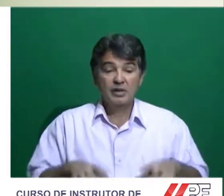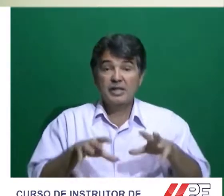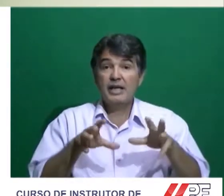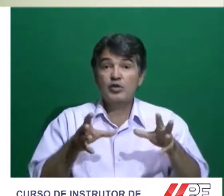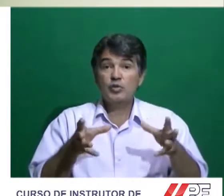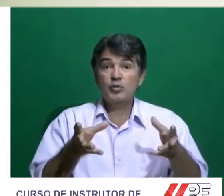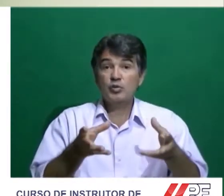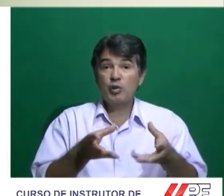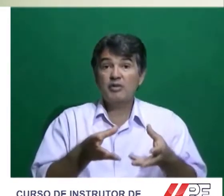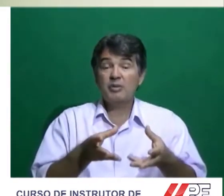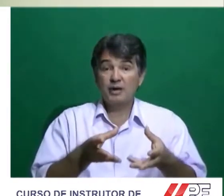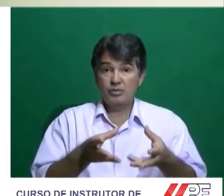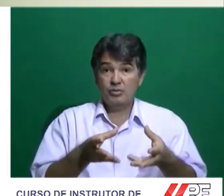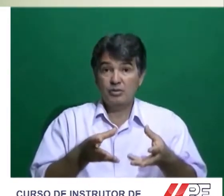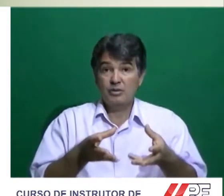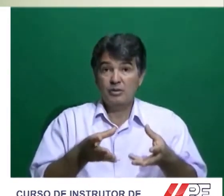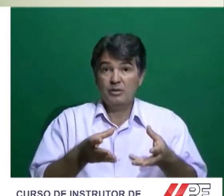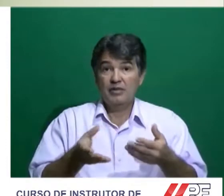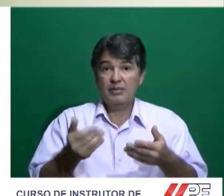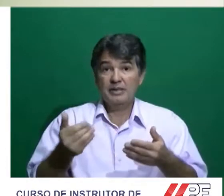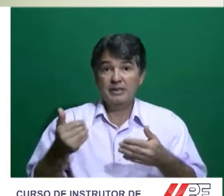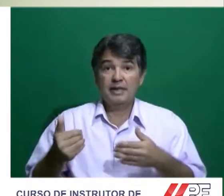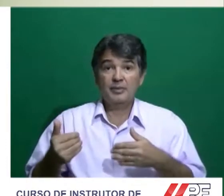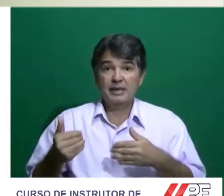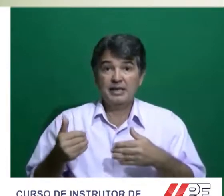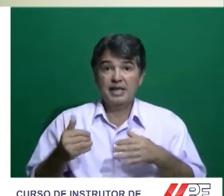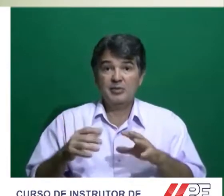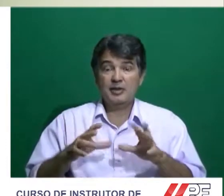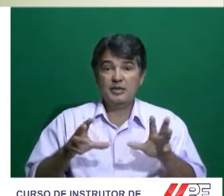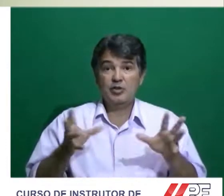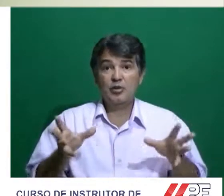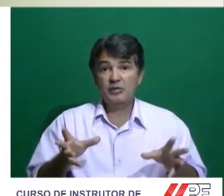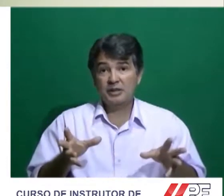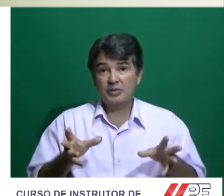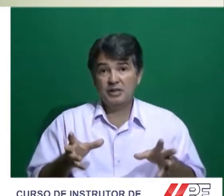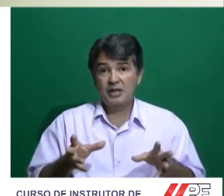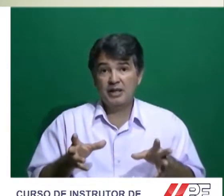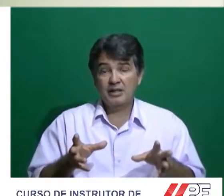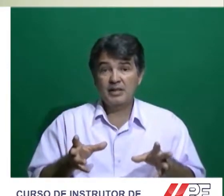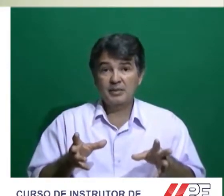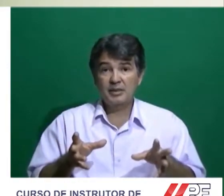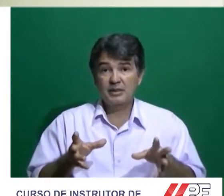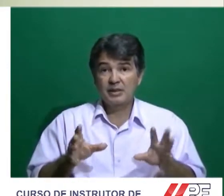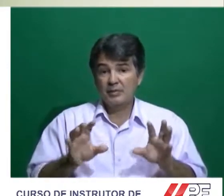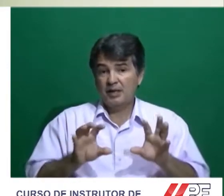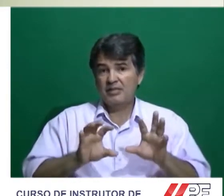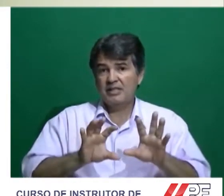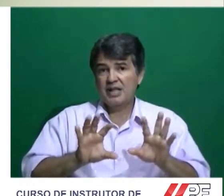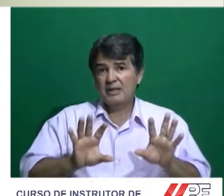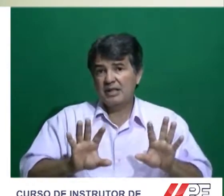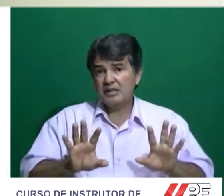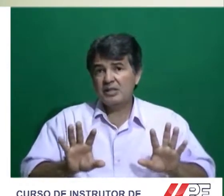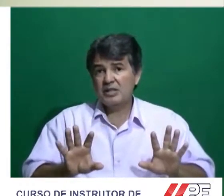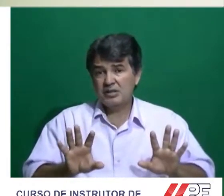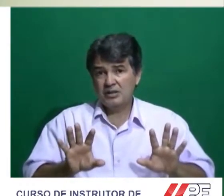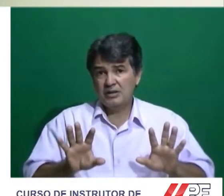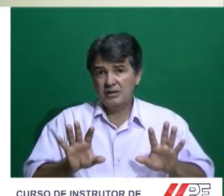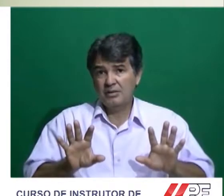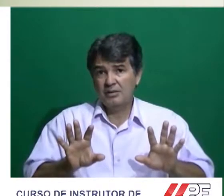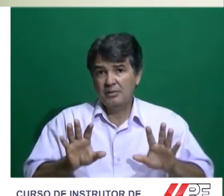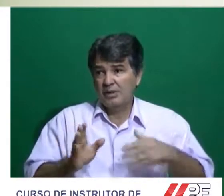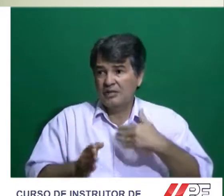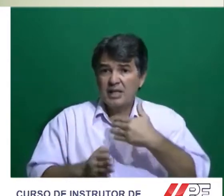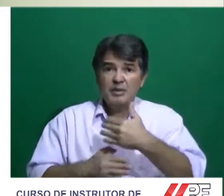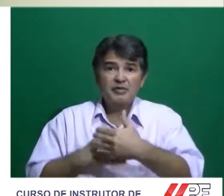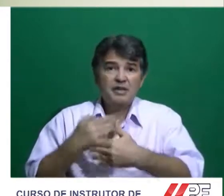Então esse resumo dos movimentos, que vem apresentado pela CESP, em relação aos movimentos dos sinais da Libras, para que você saiba que isso existe.